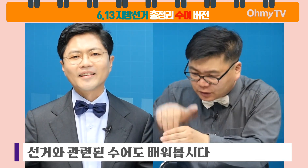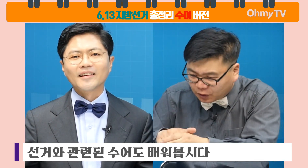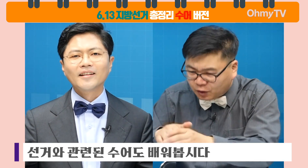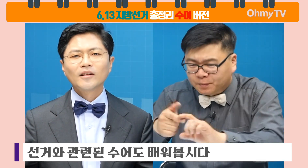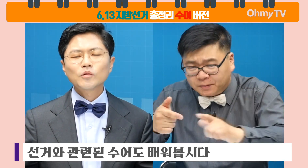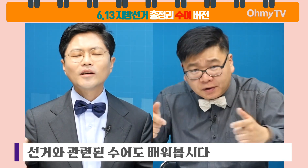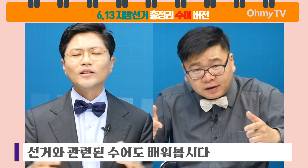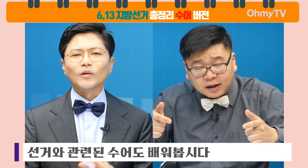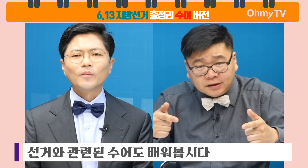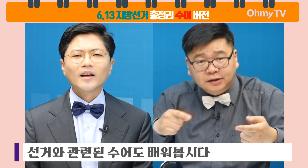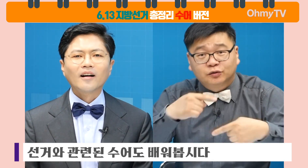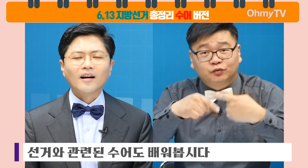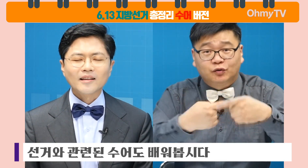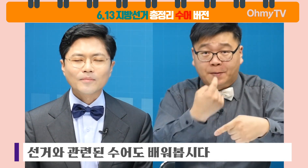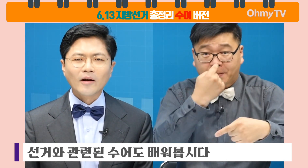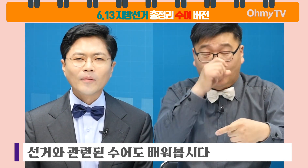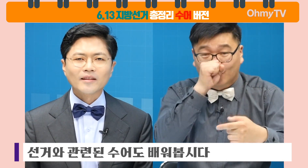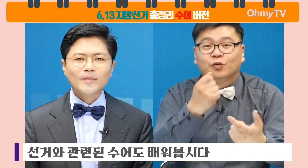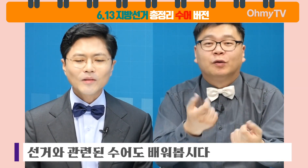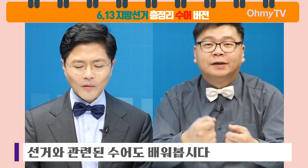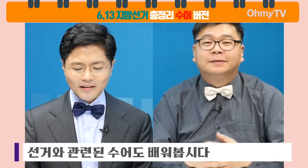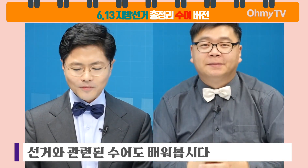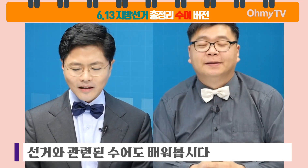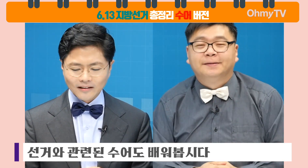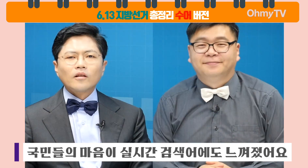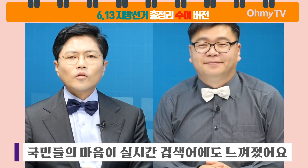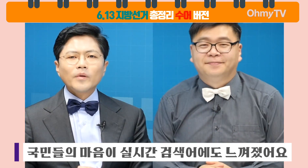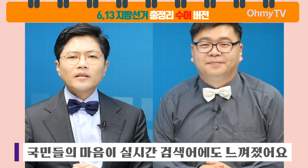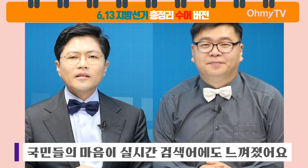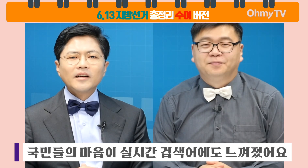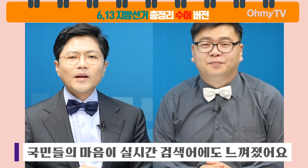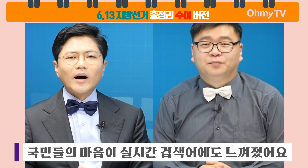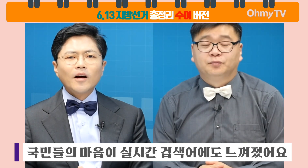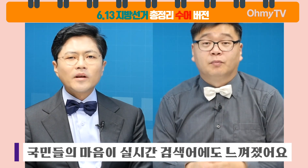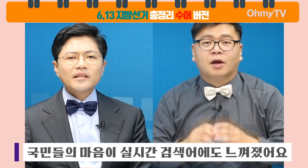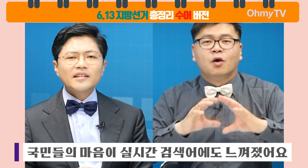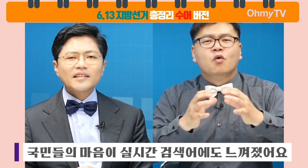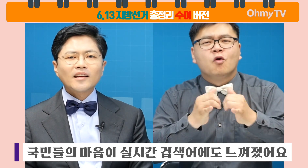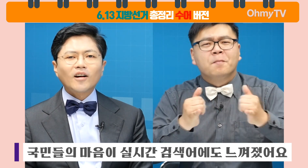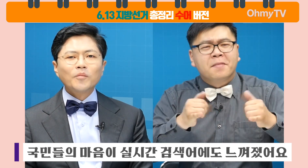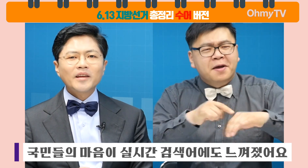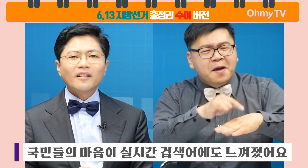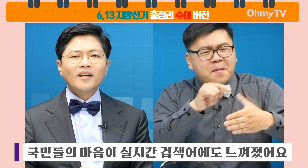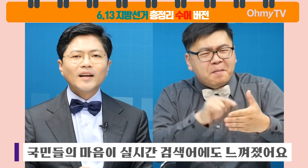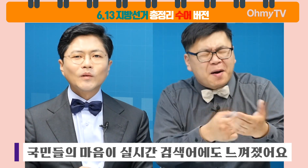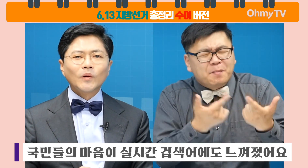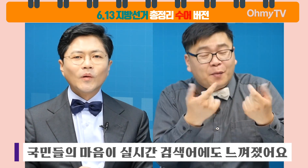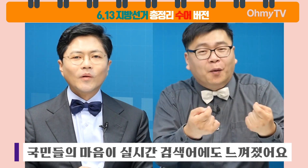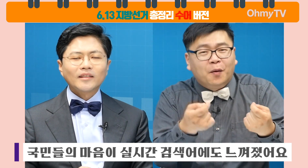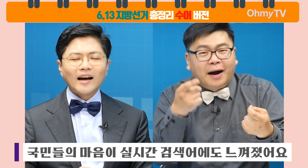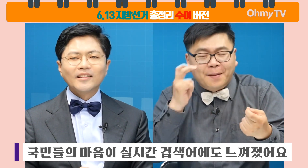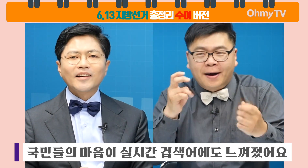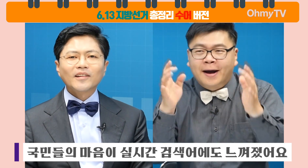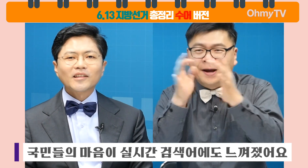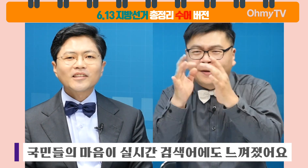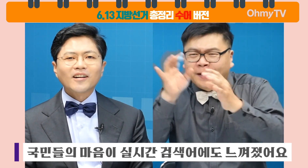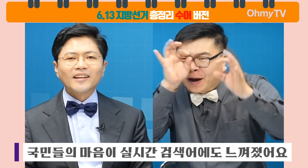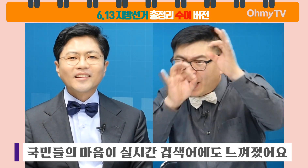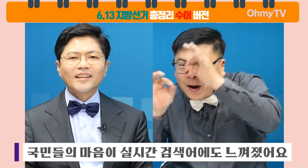가지 수어들도 같이 배워봤으면 좋겠습니다. 국민들의 마음이 실시간 검색어에도 다 느껴졌었던 것